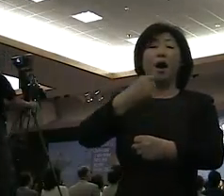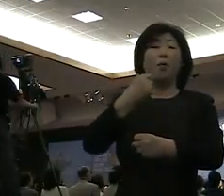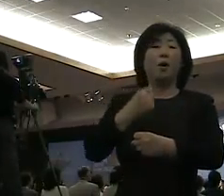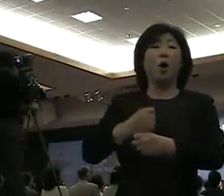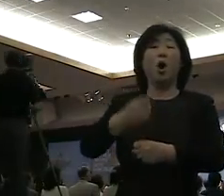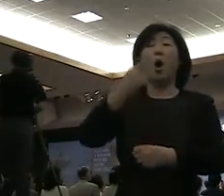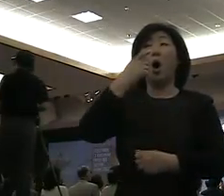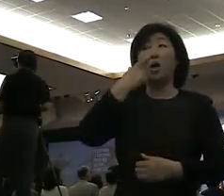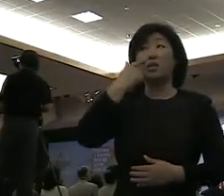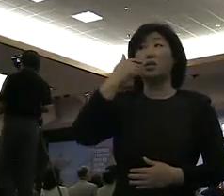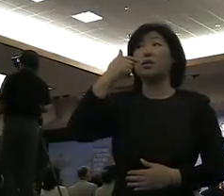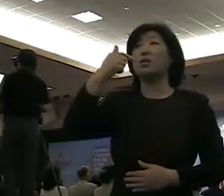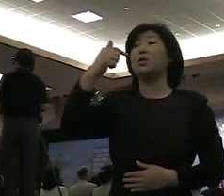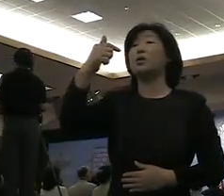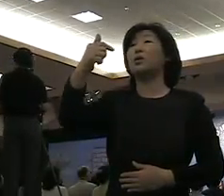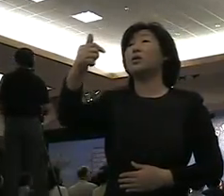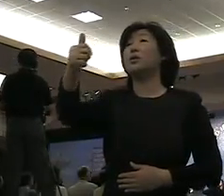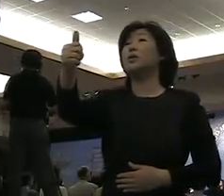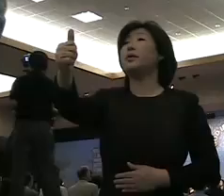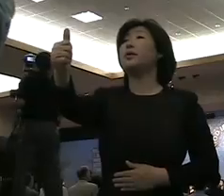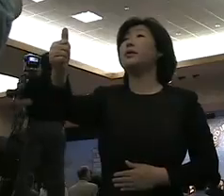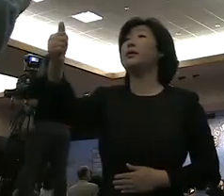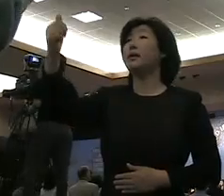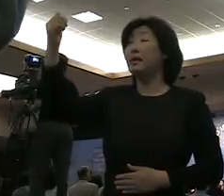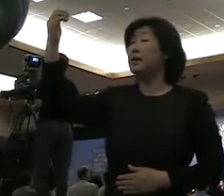창조의 아버지,